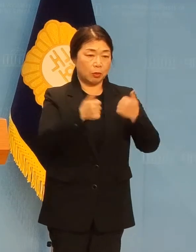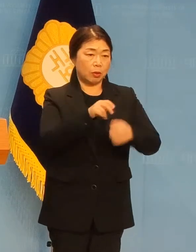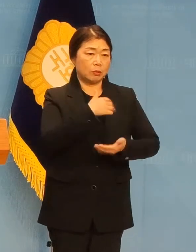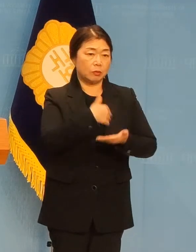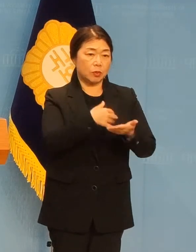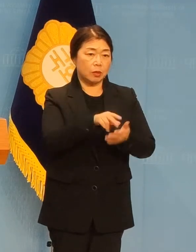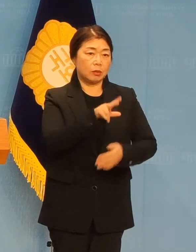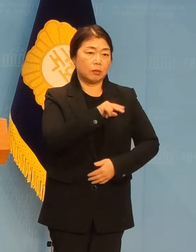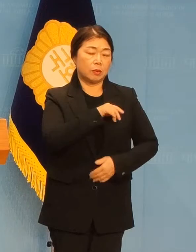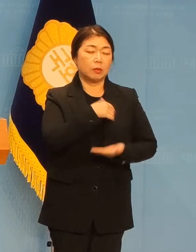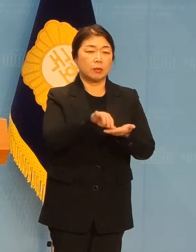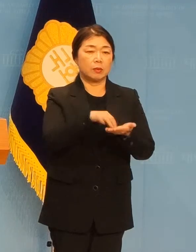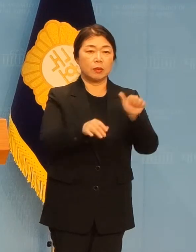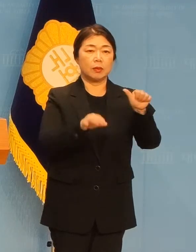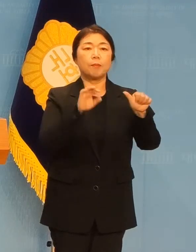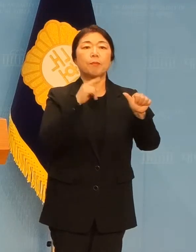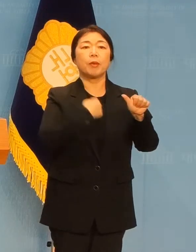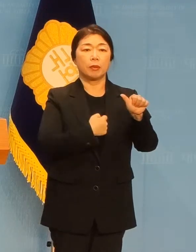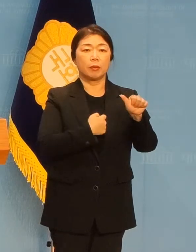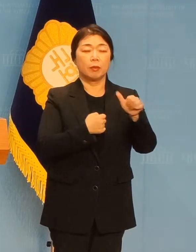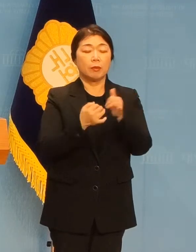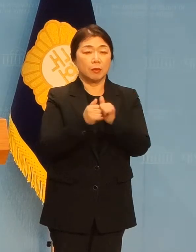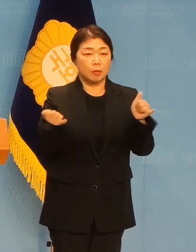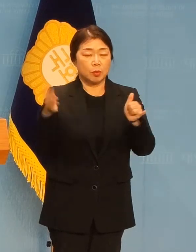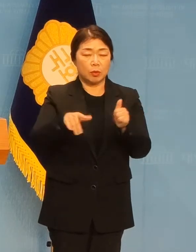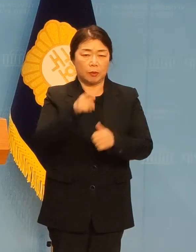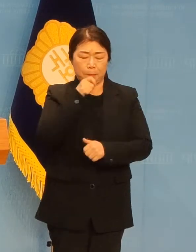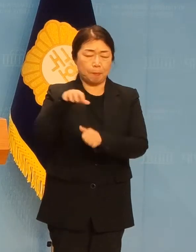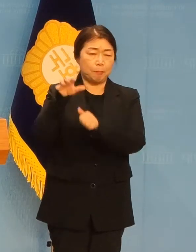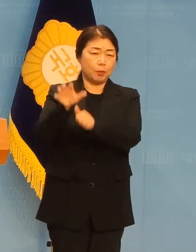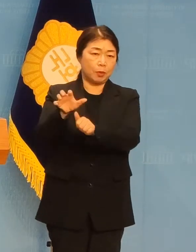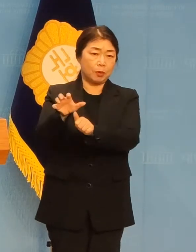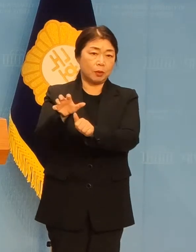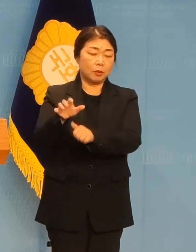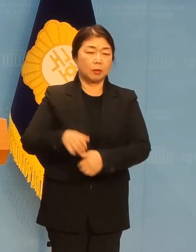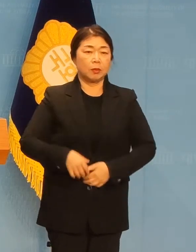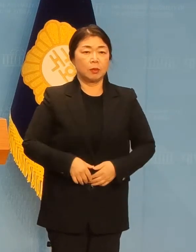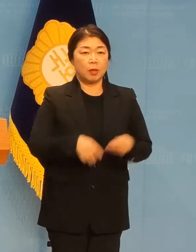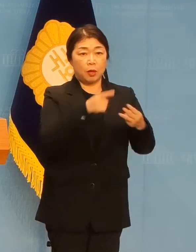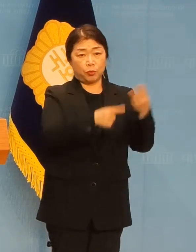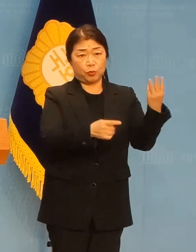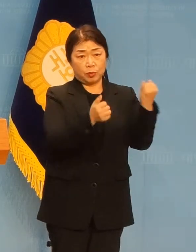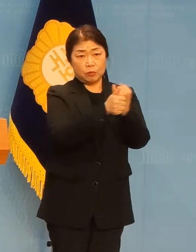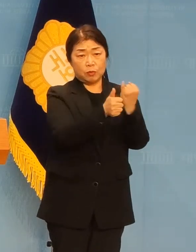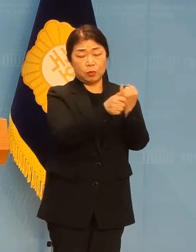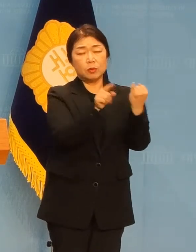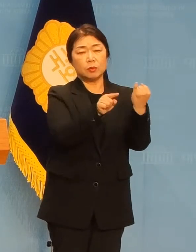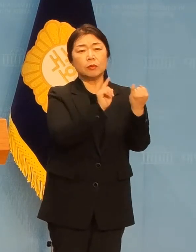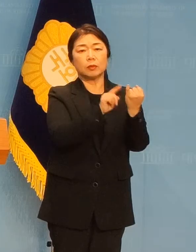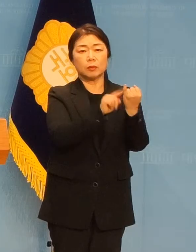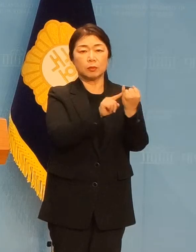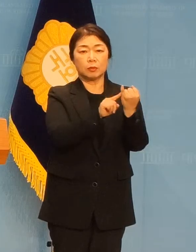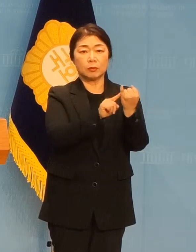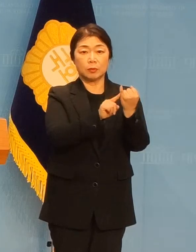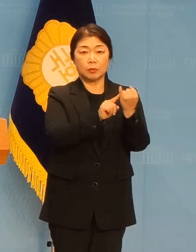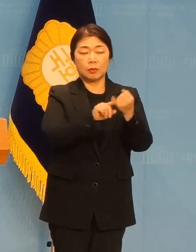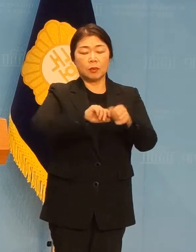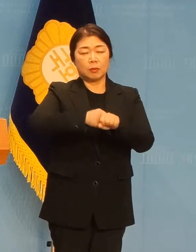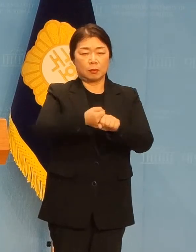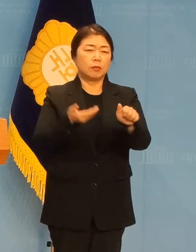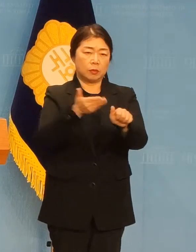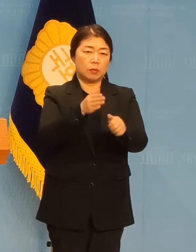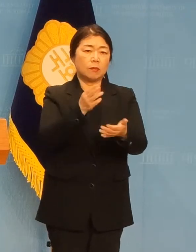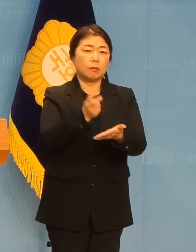입단속 명령한 김건희, 윤건희 정치공동체에 합당한 처벌이 이루어져야 합니다.